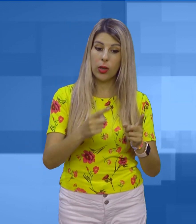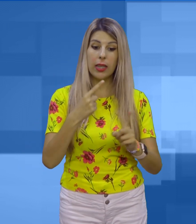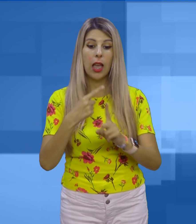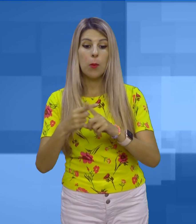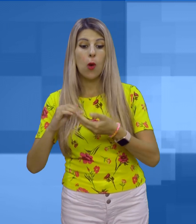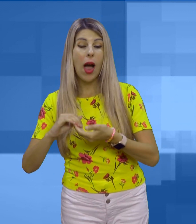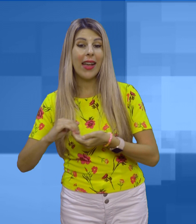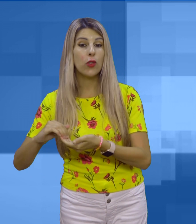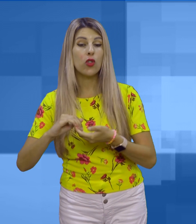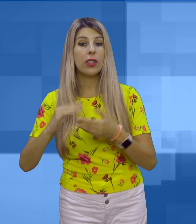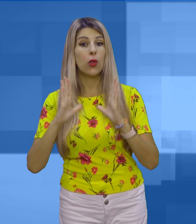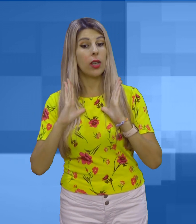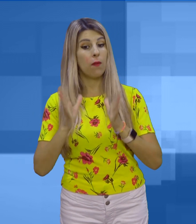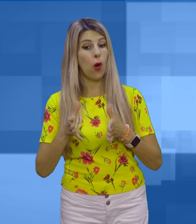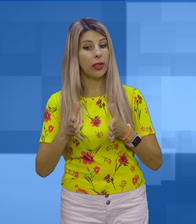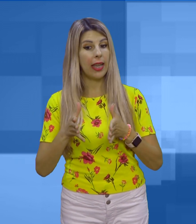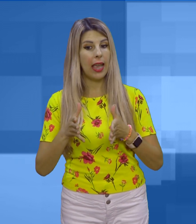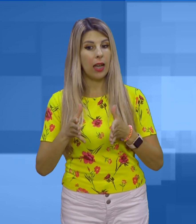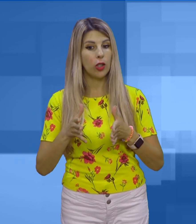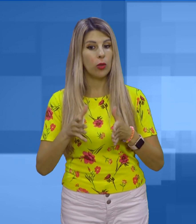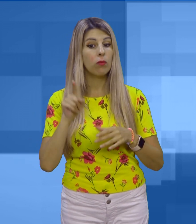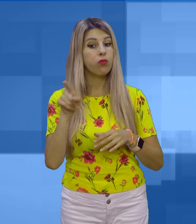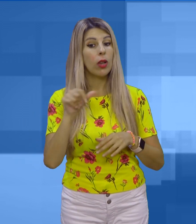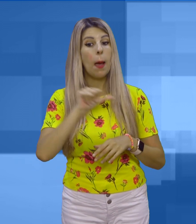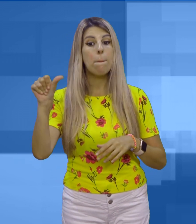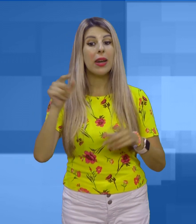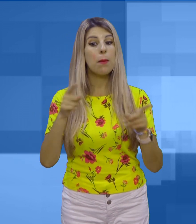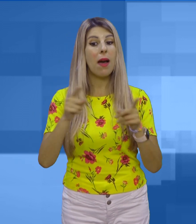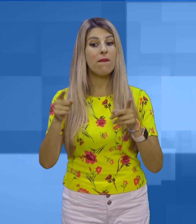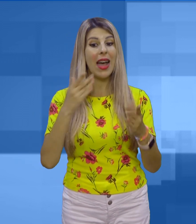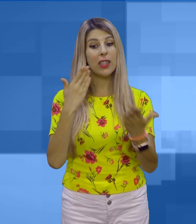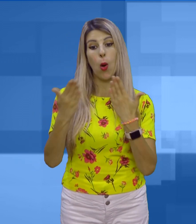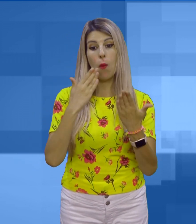prima fase di confronto, che vedrà a breve l'organizzazione di un incontro.